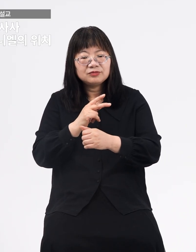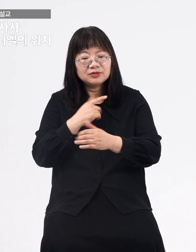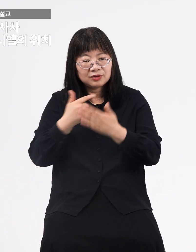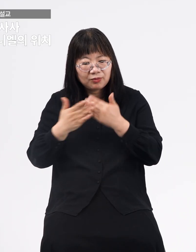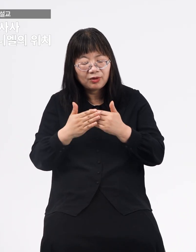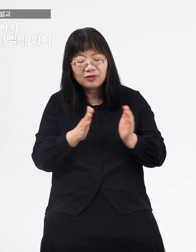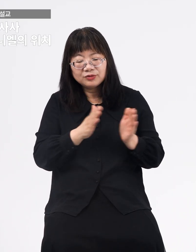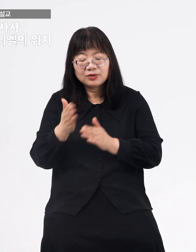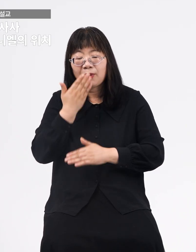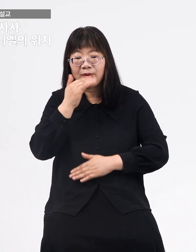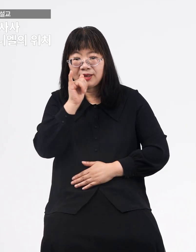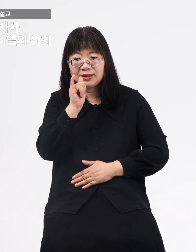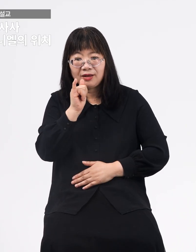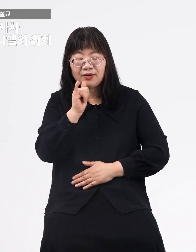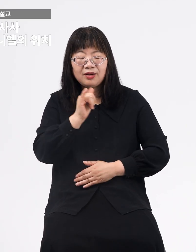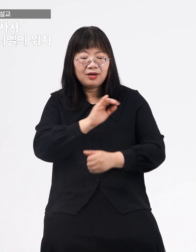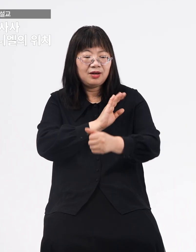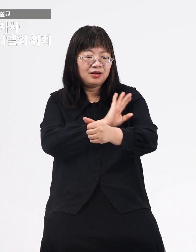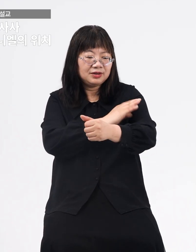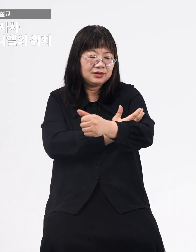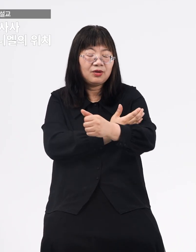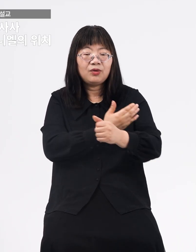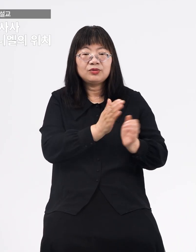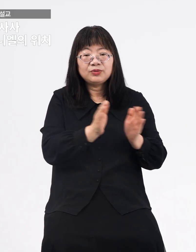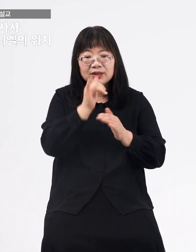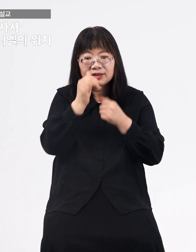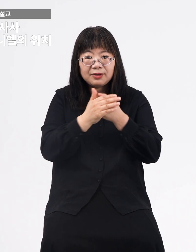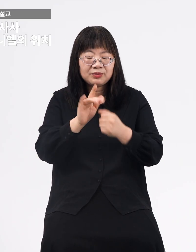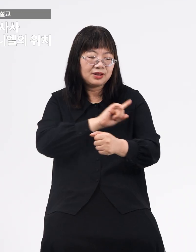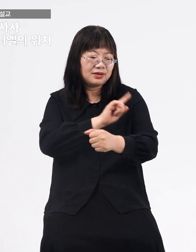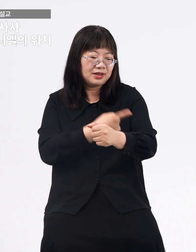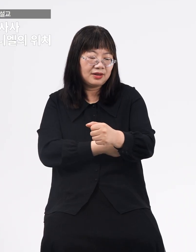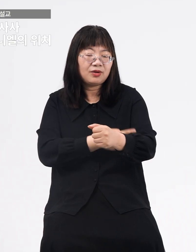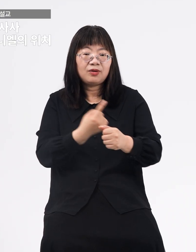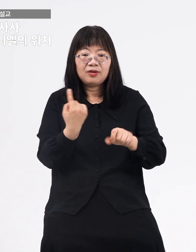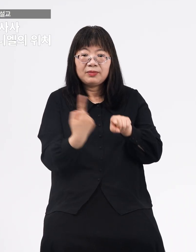거죠. 능력이 갖추어진다고 자격이 되는 건 아니에요.